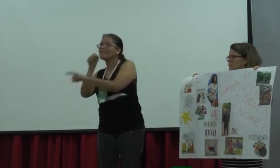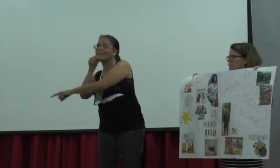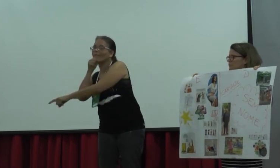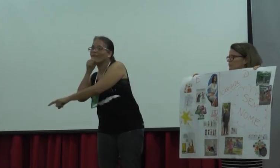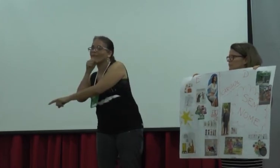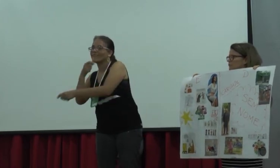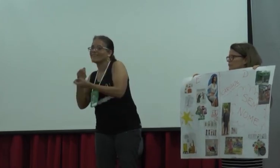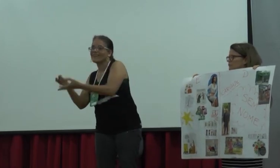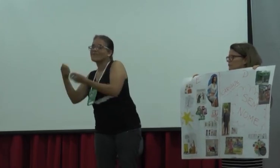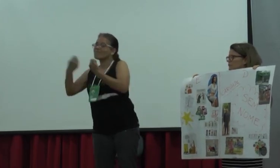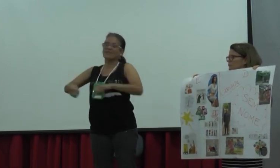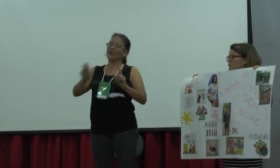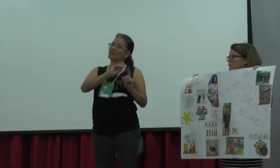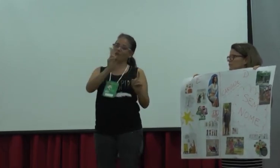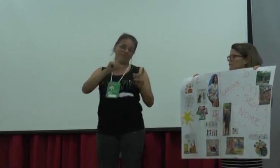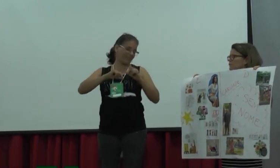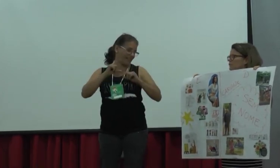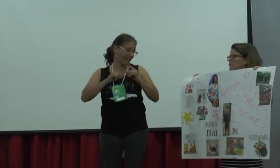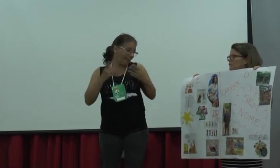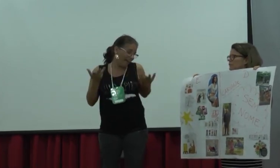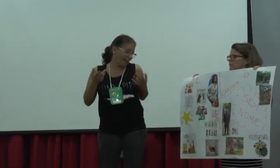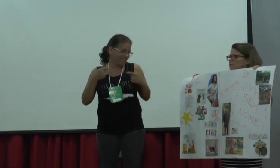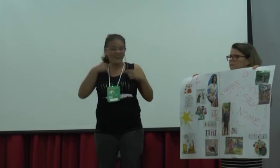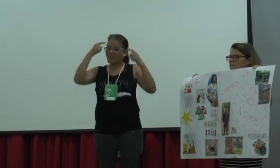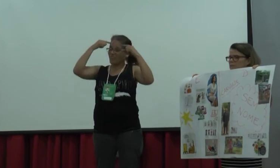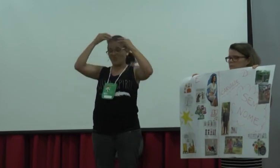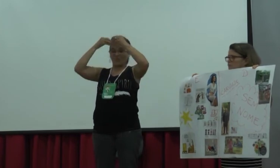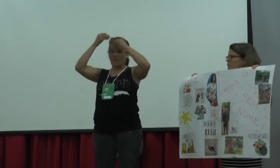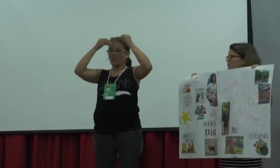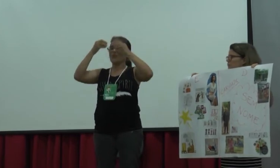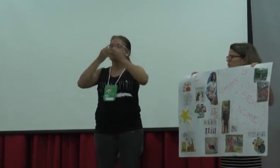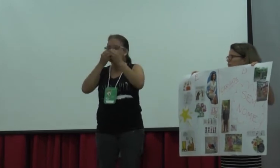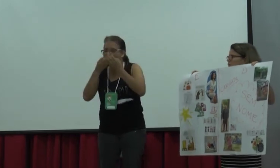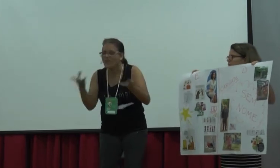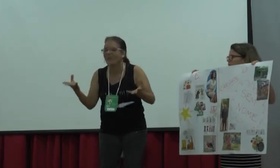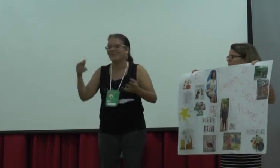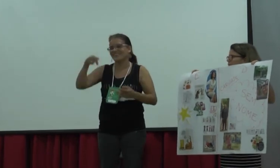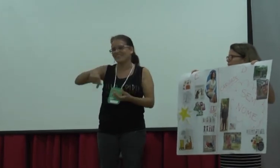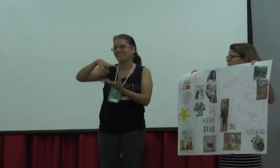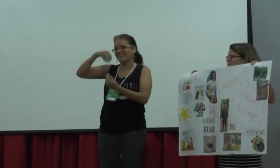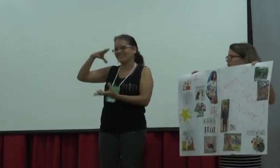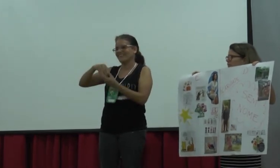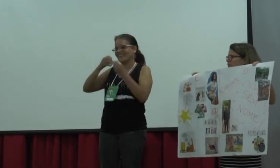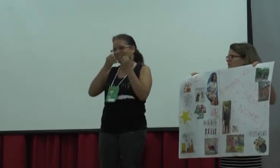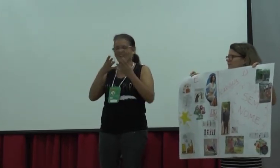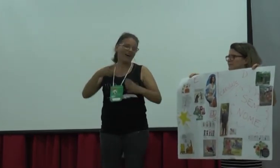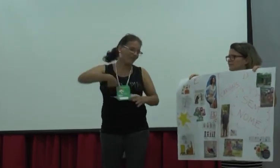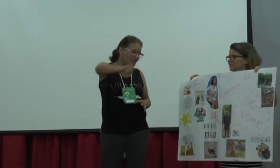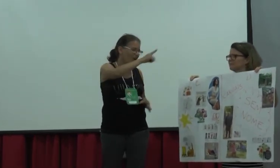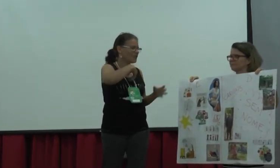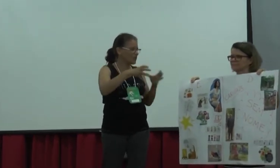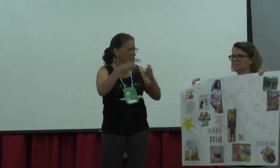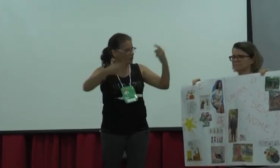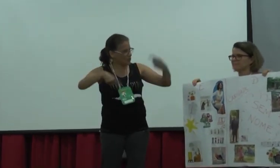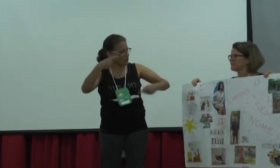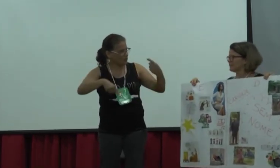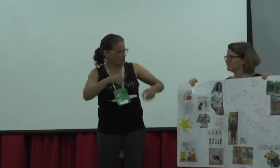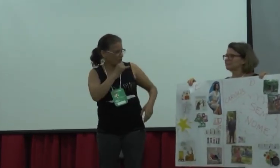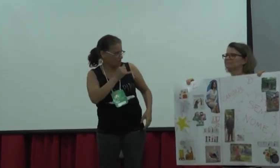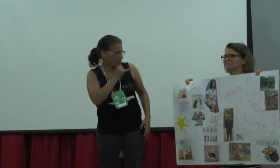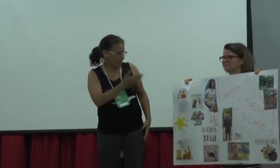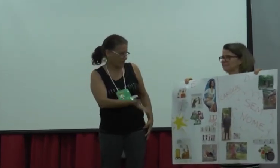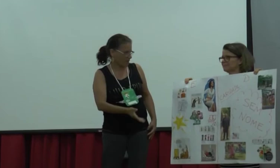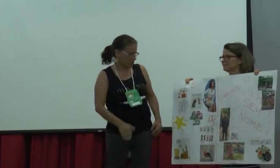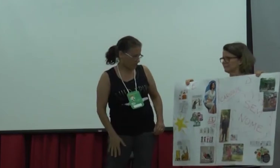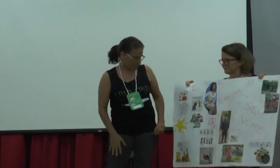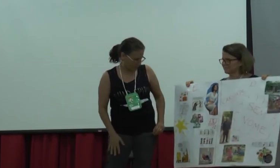pensamento positivo. Né? Então a gente não pode se comparar com nada negativo. Somos espíritos em